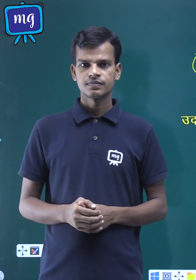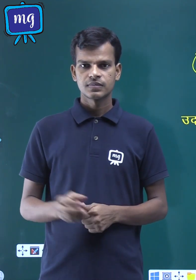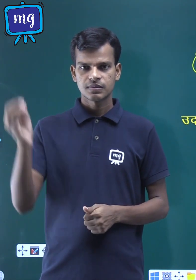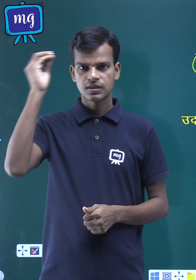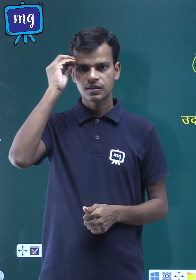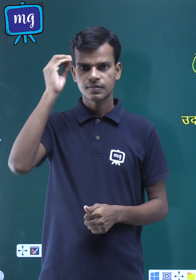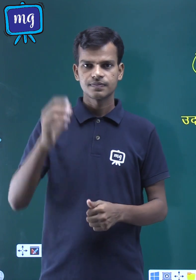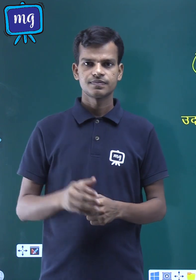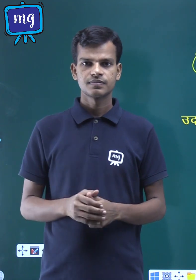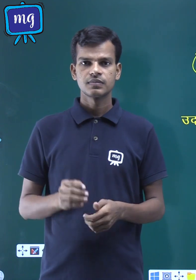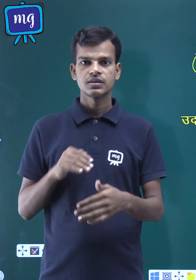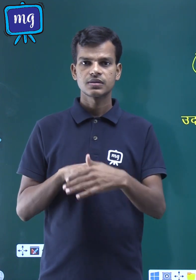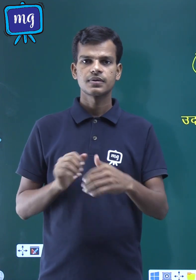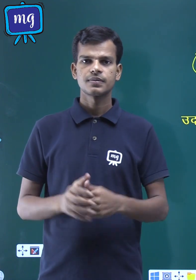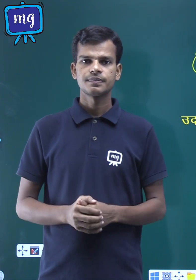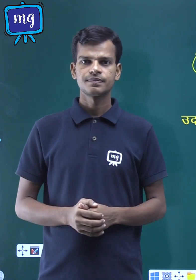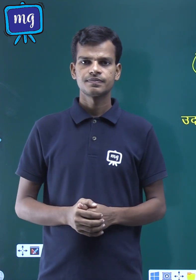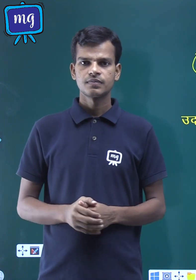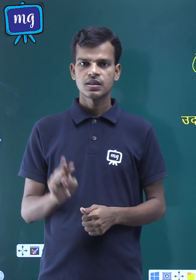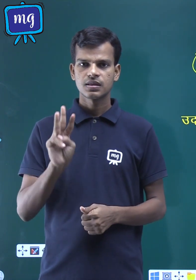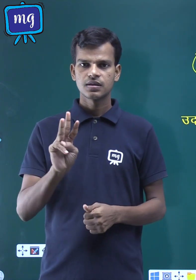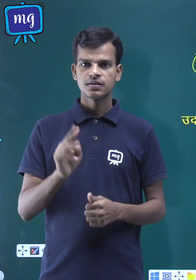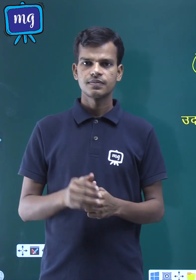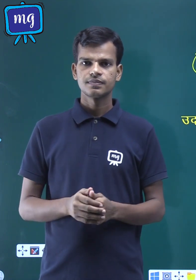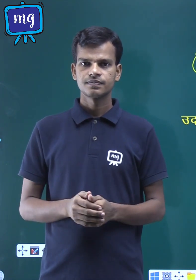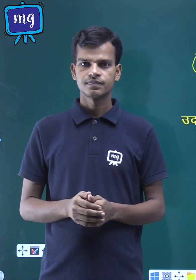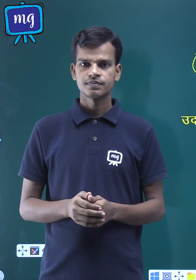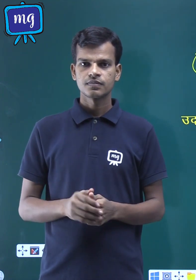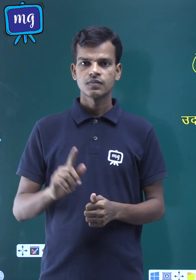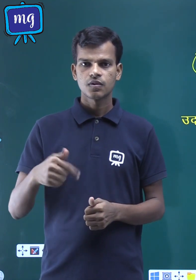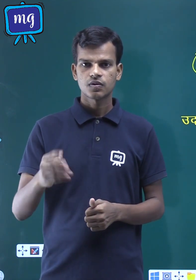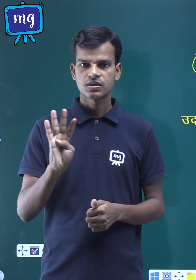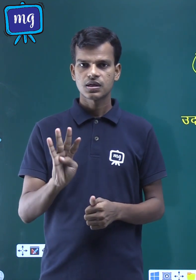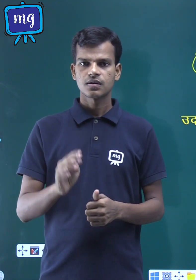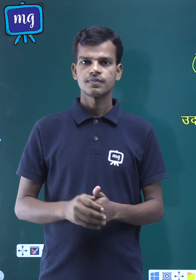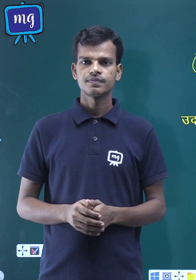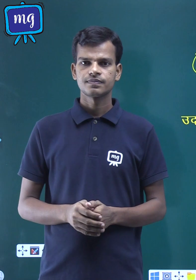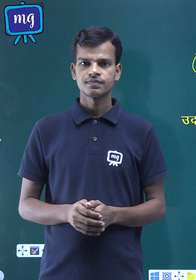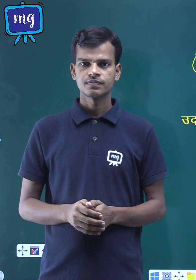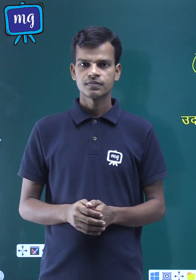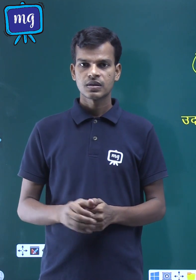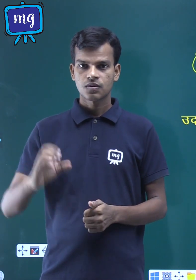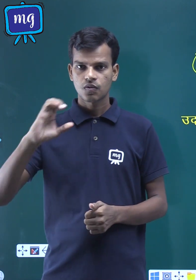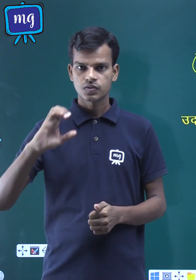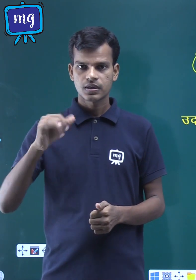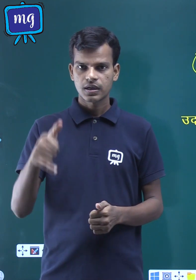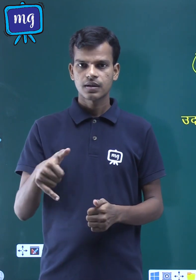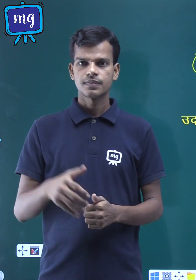समझ आ गया? जिसमें 3 और 4 अचर